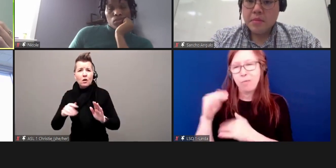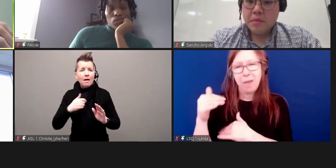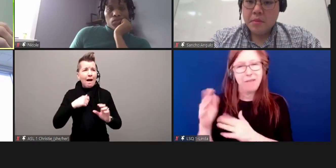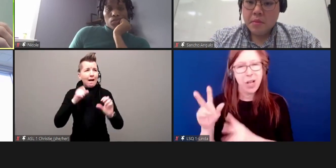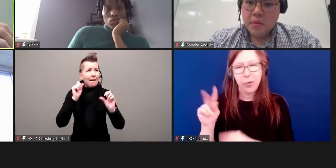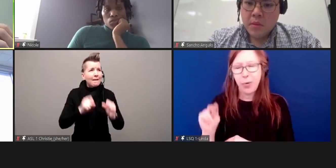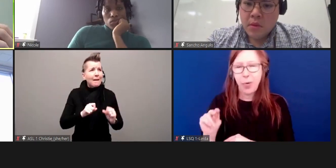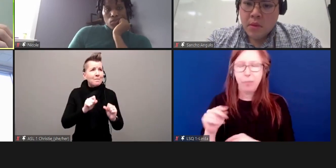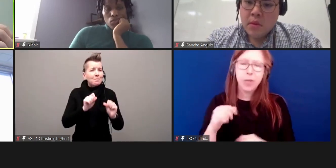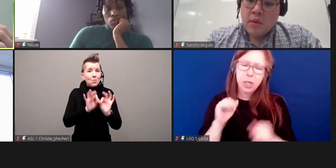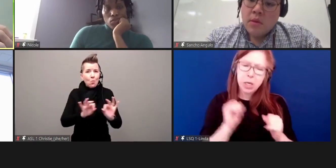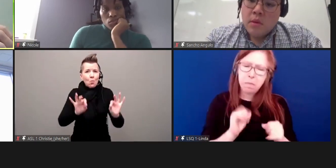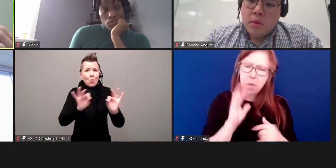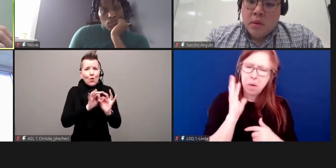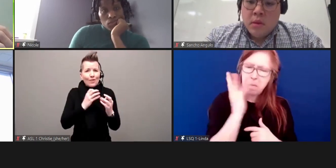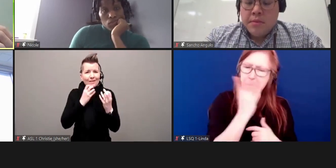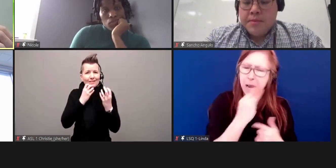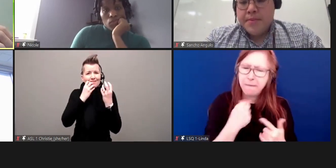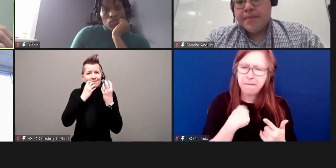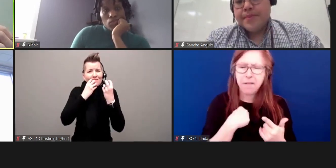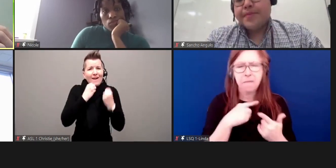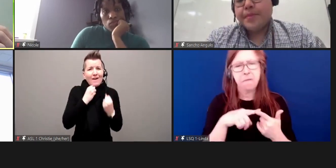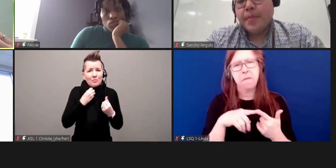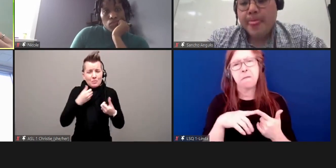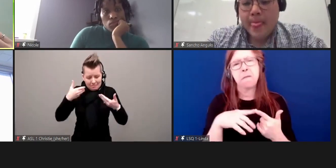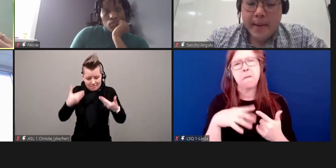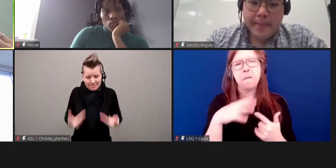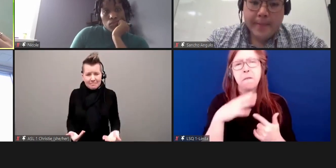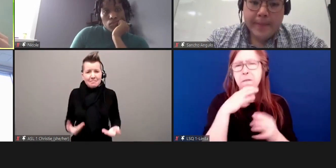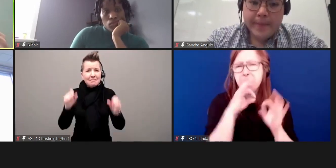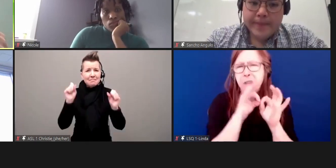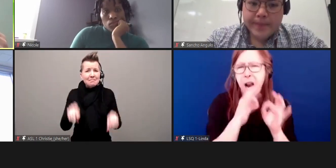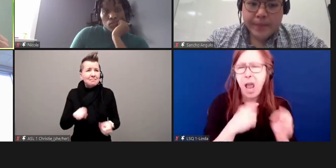avoir de la valeur. Je pouvais être remarquable.